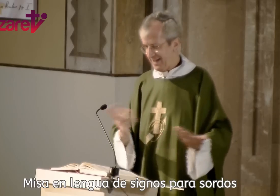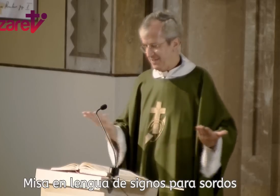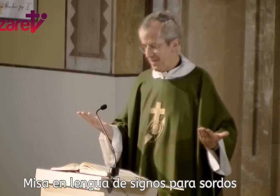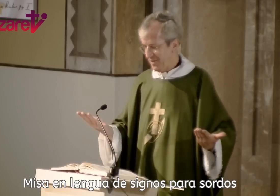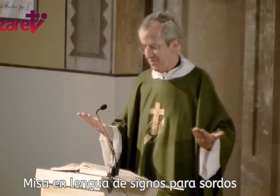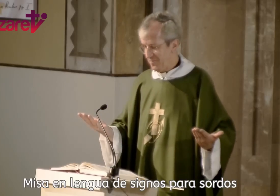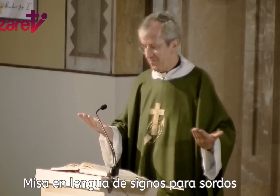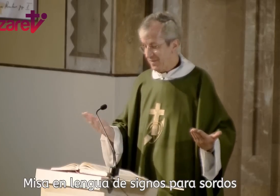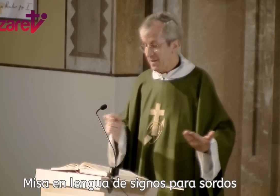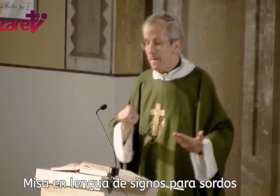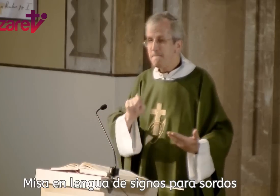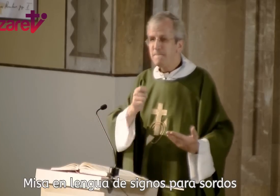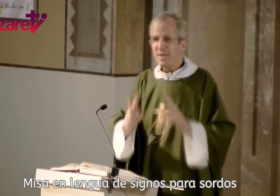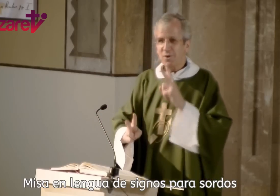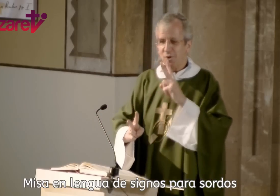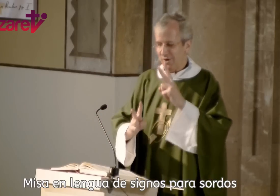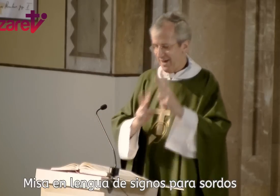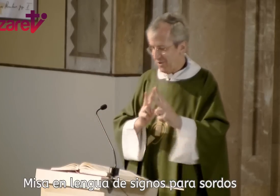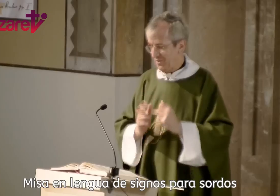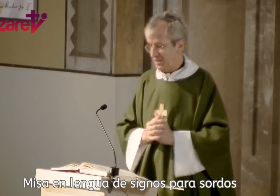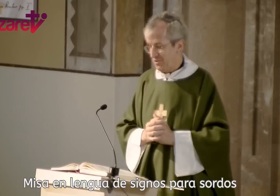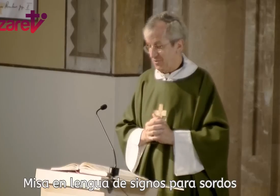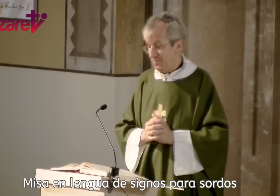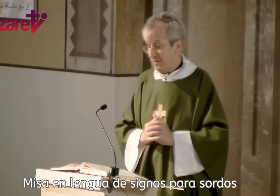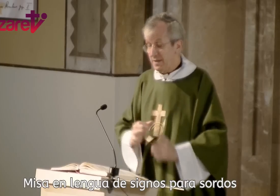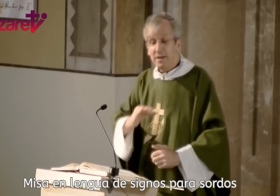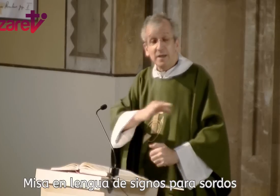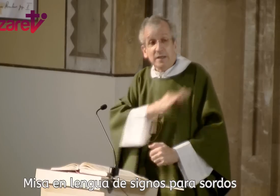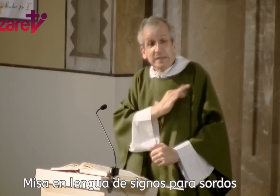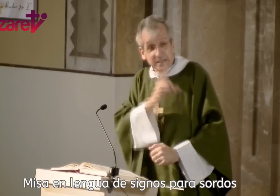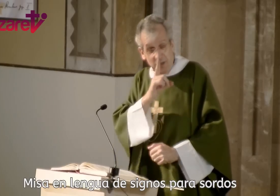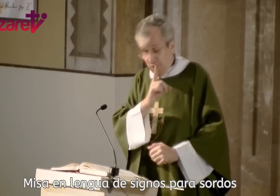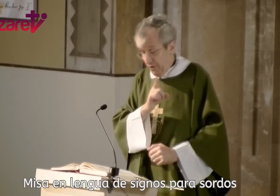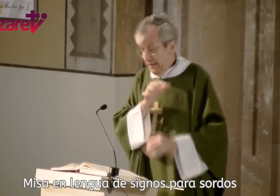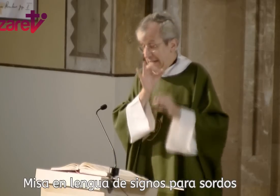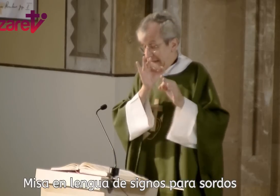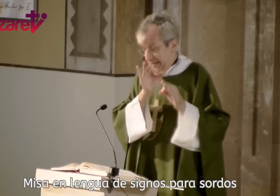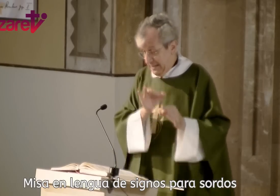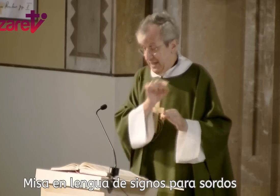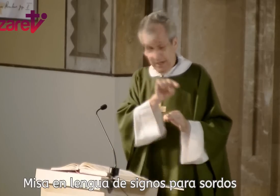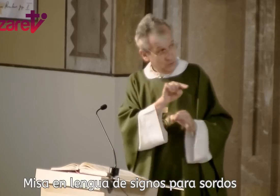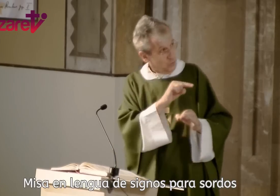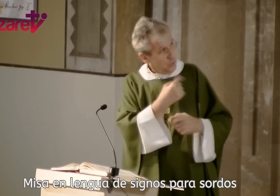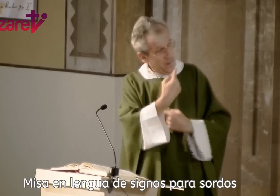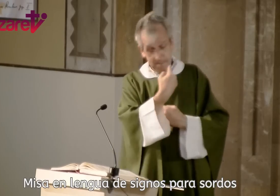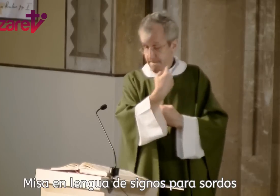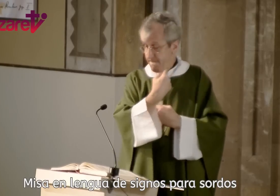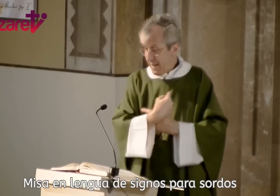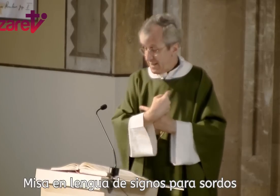tengáis miedo». Pedro le contestó: «Señor, si eres tú,